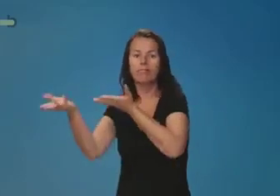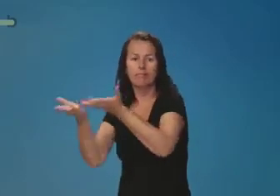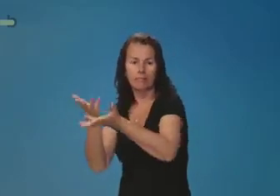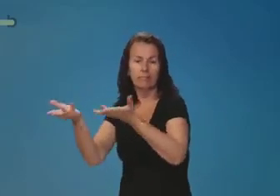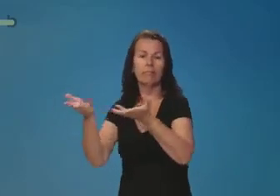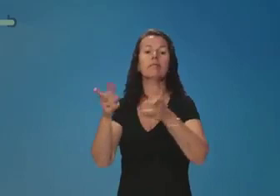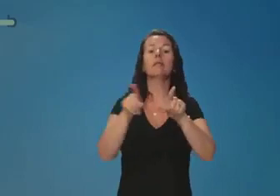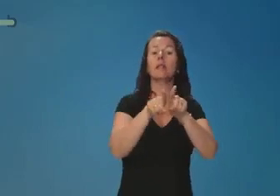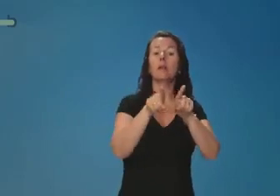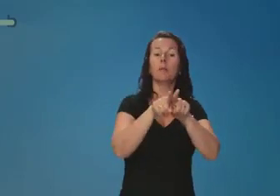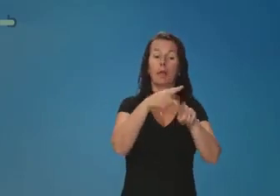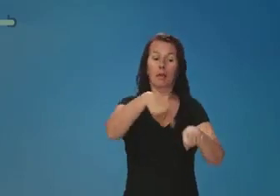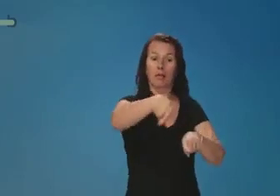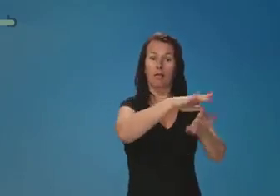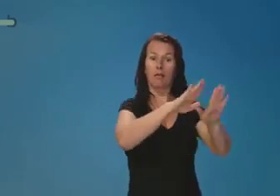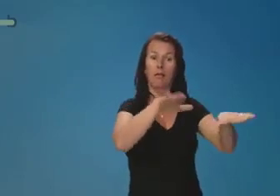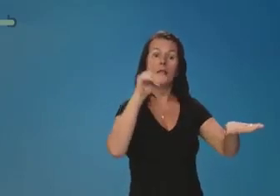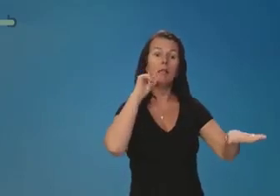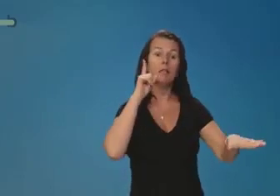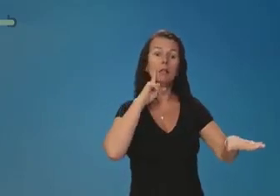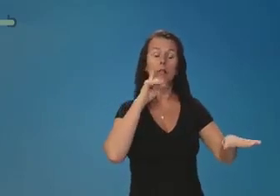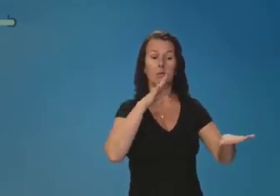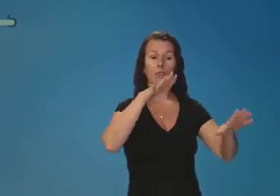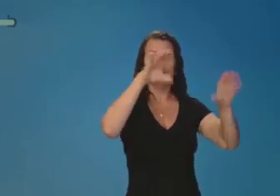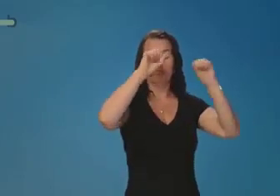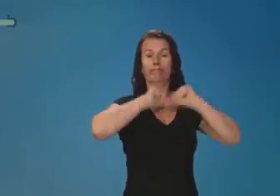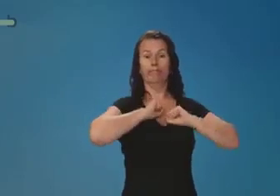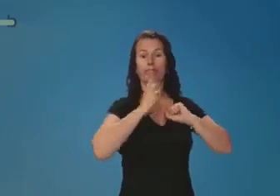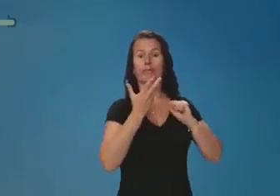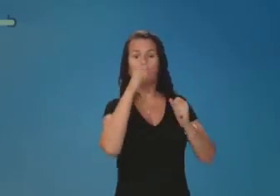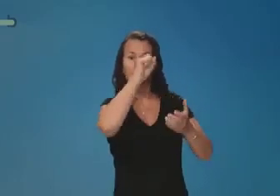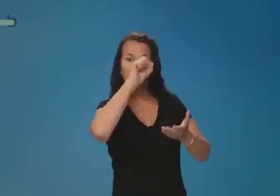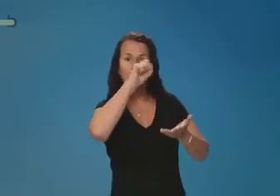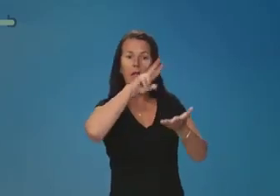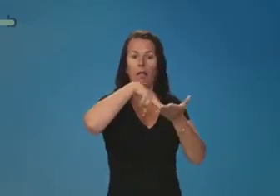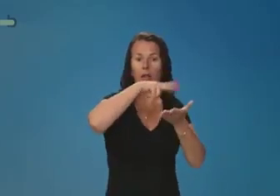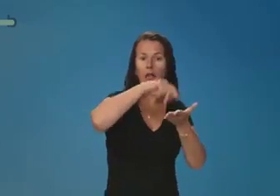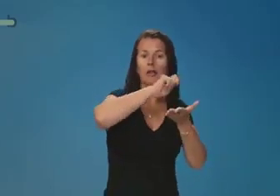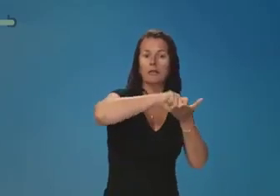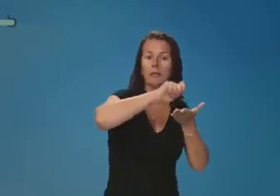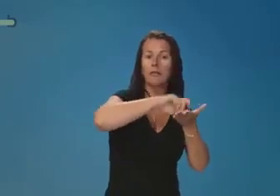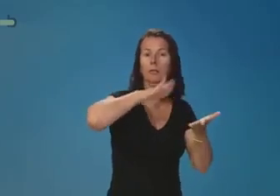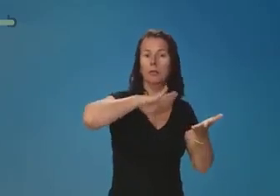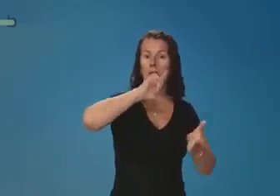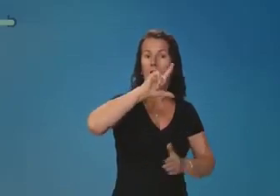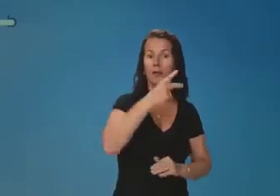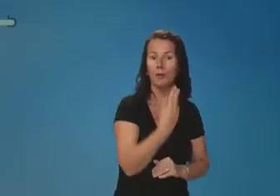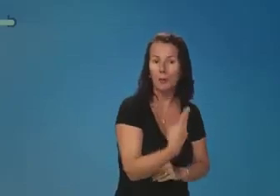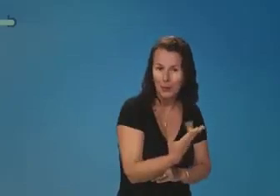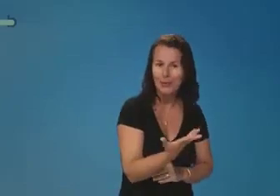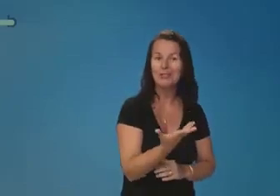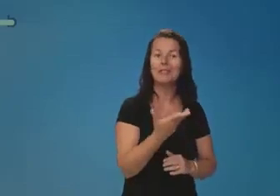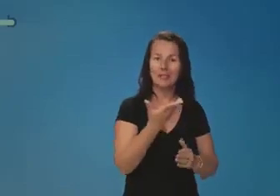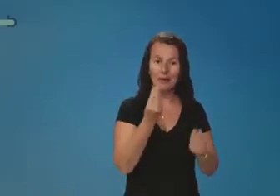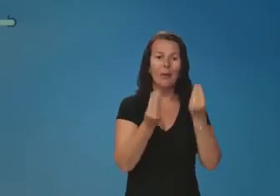diferentes casos. Além disso, a criança surda adquire português no letramento e alfabetização como L2. Infelizmente, faltam pesquisas